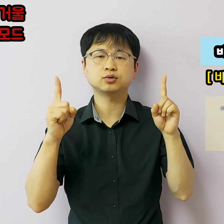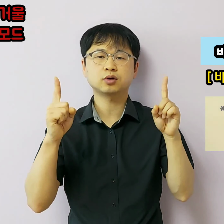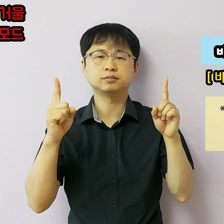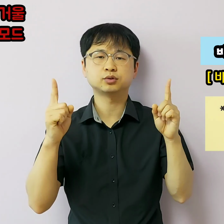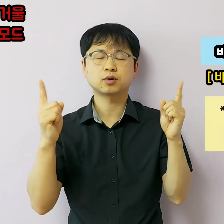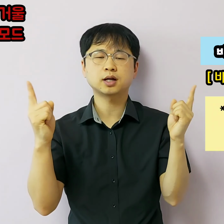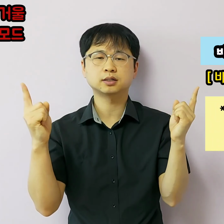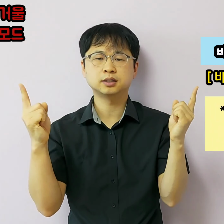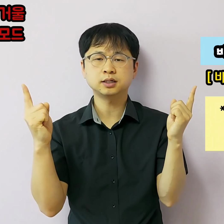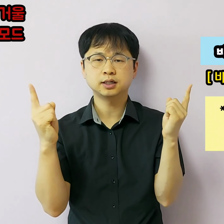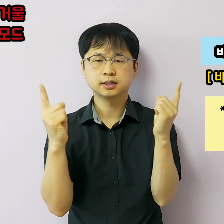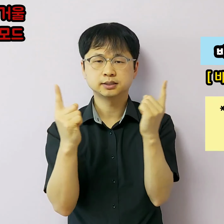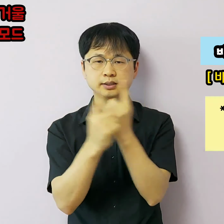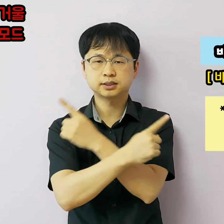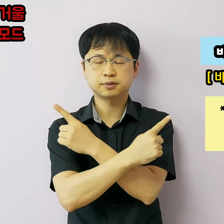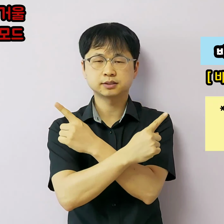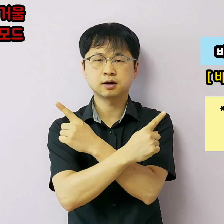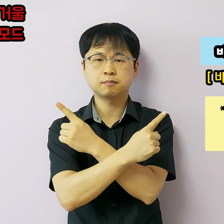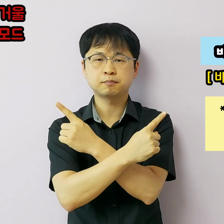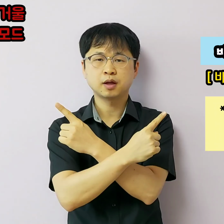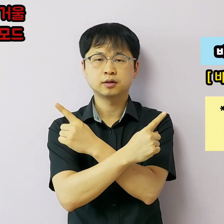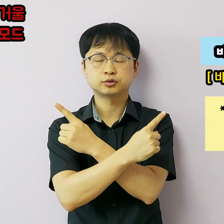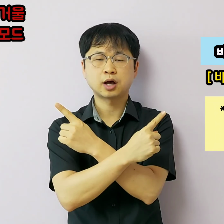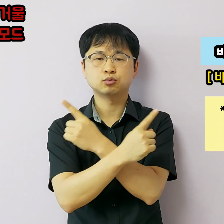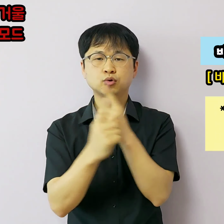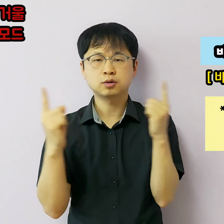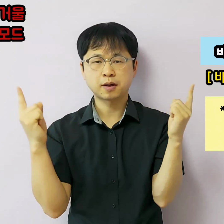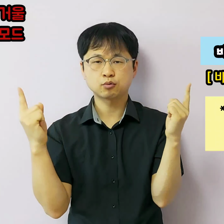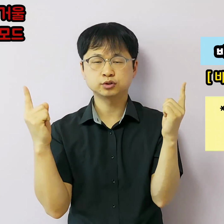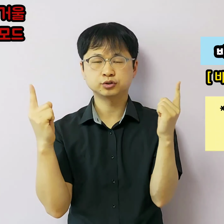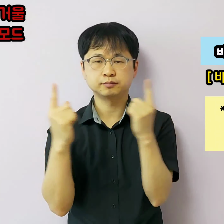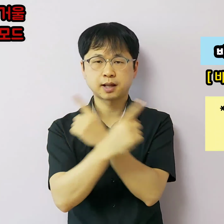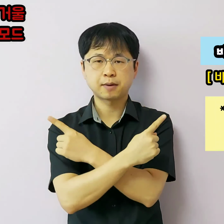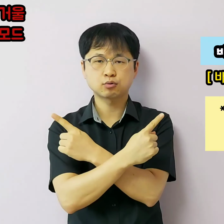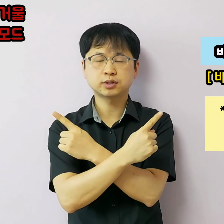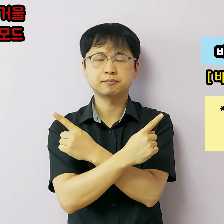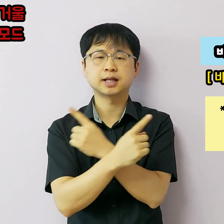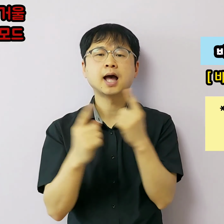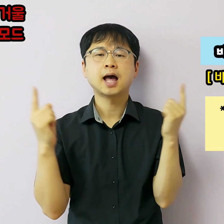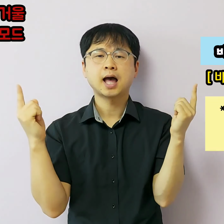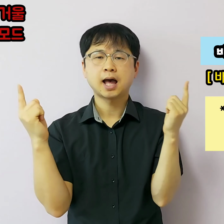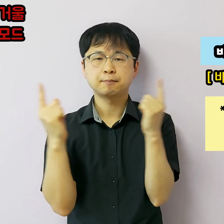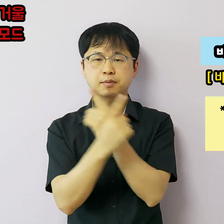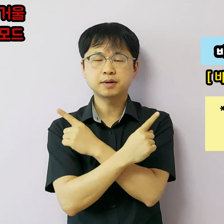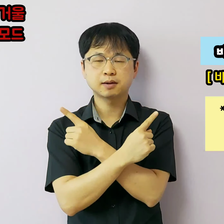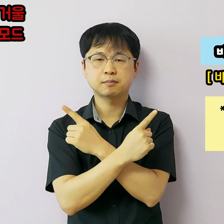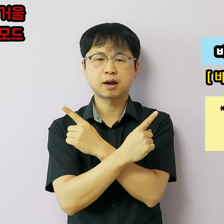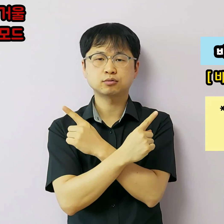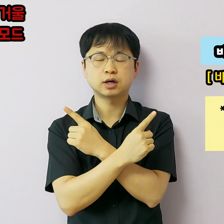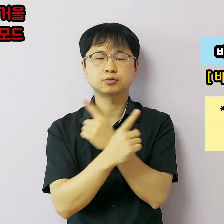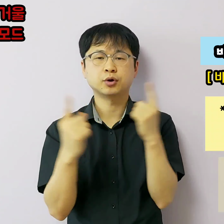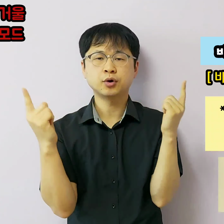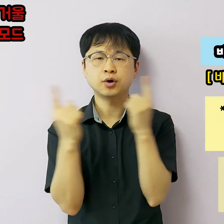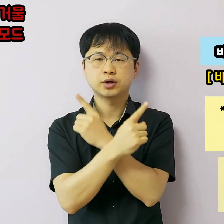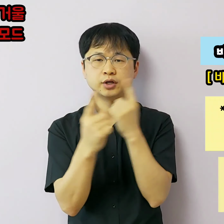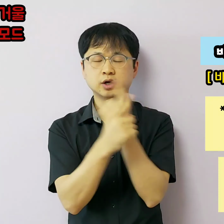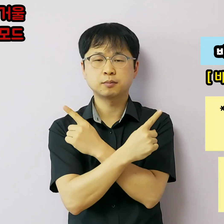양손 검지손가락을 스치면서 좌우를 바꿔주는 겁니다. 바꾸다입니다. 한 번만 하면 바꾸다고요. 여러